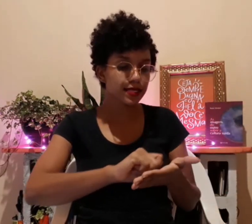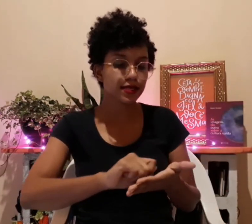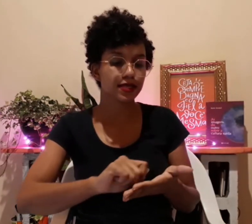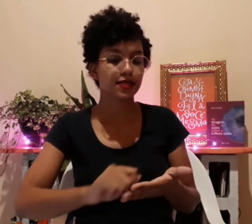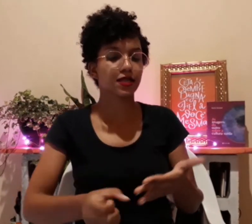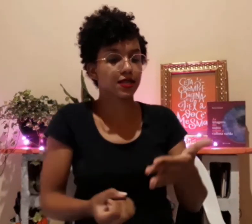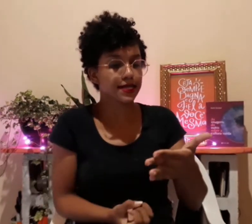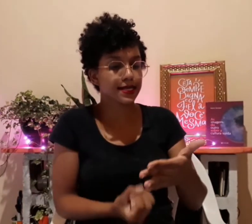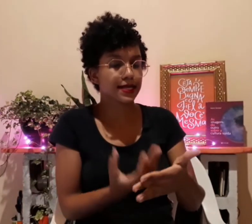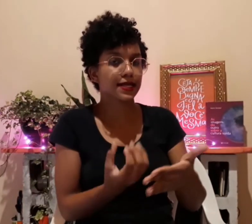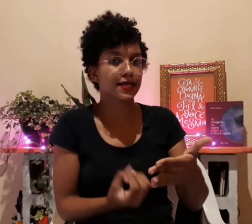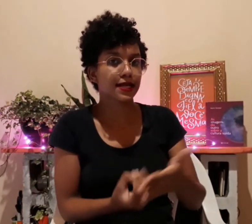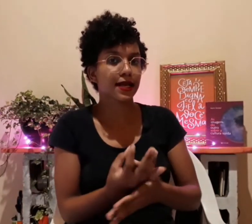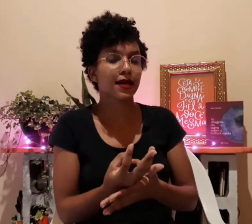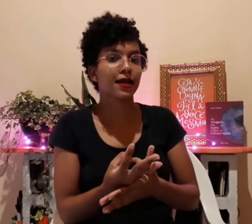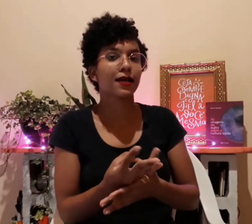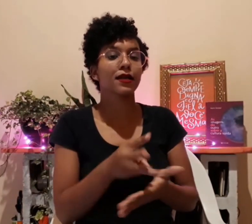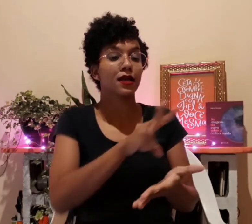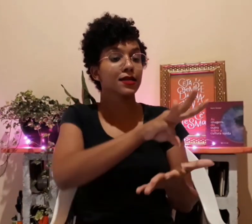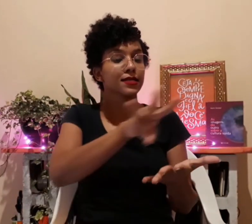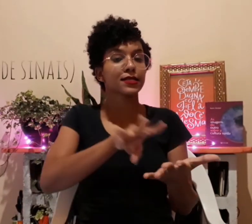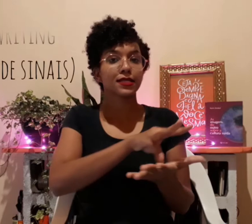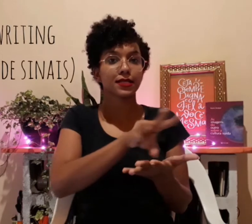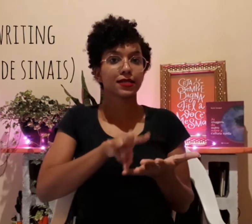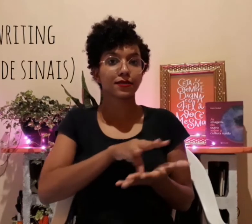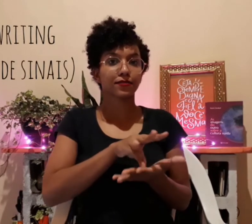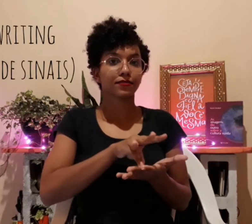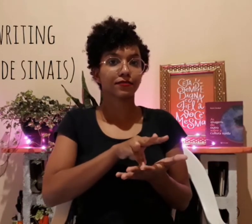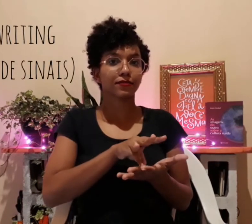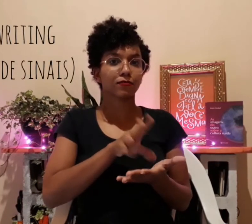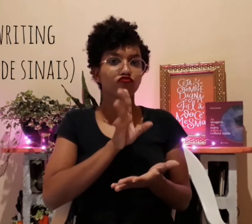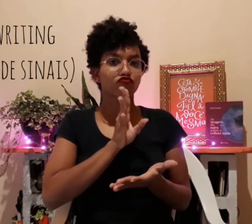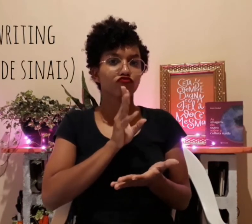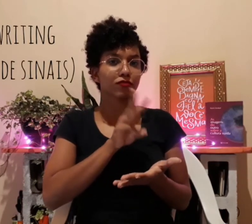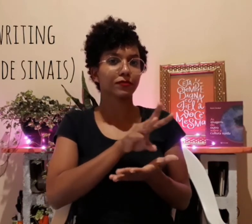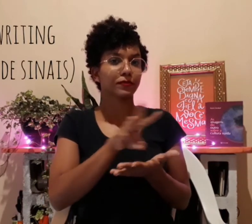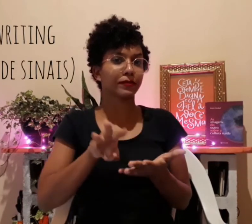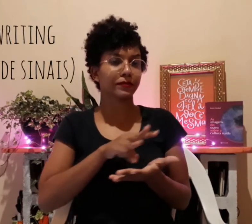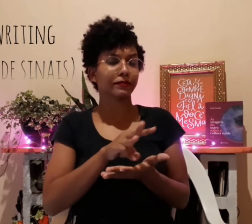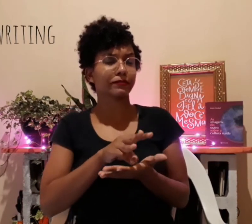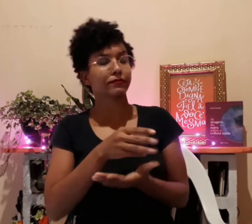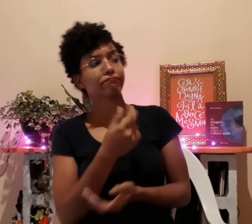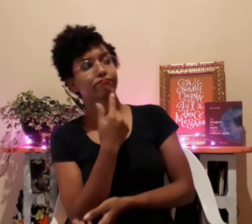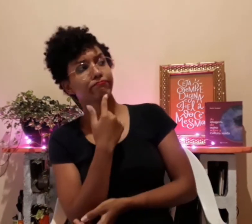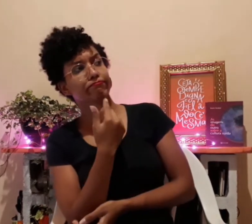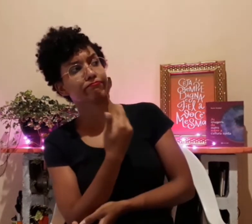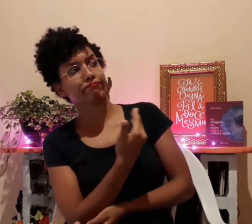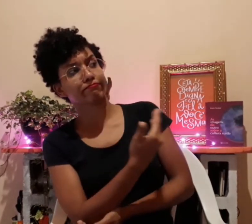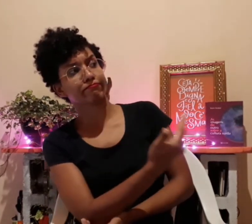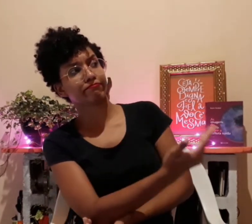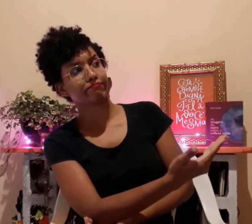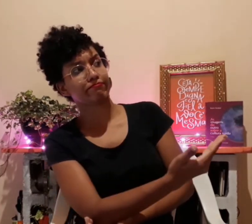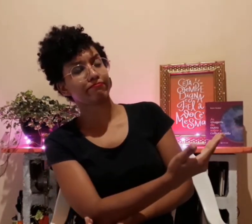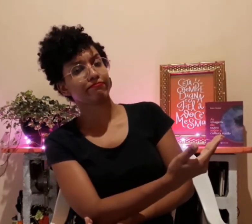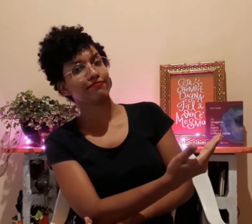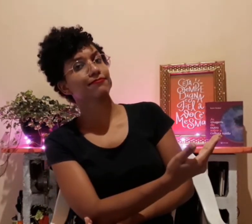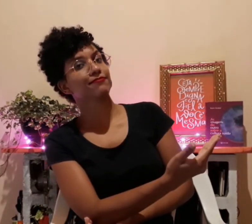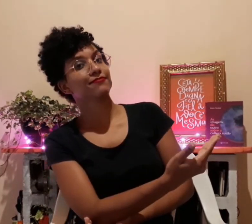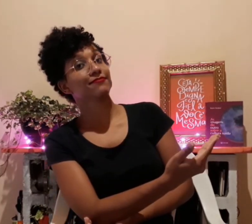a escrita de sinais. Você conhece? Dá uma olhadinha aqui.